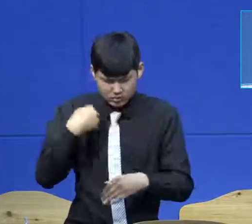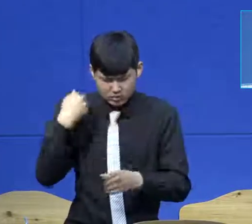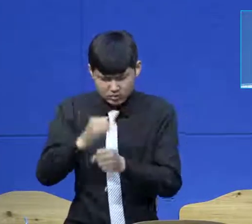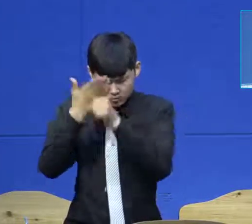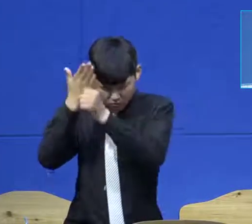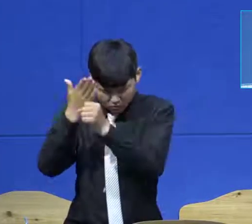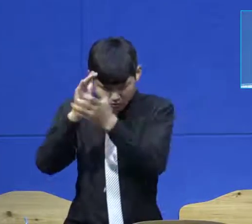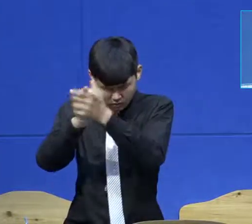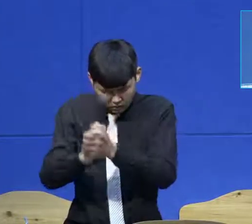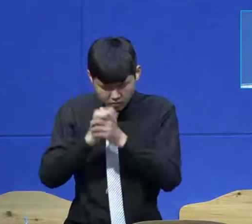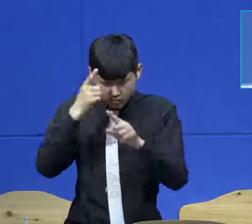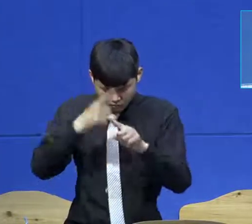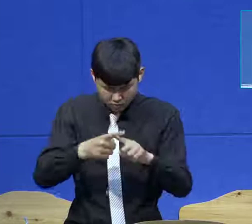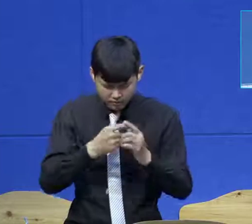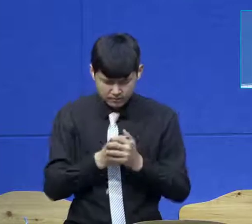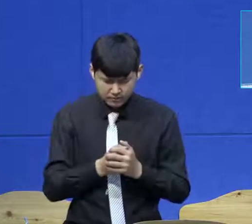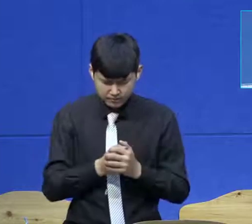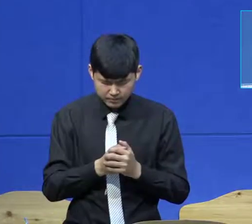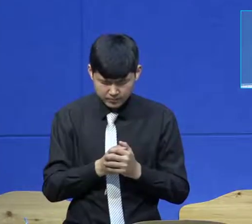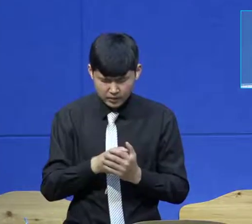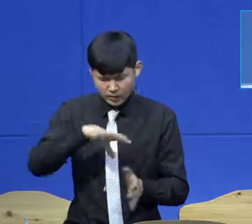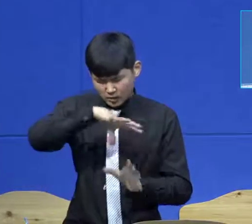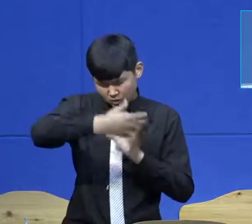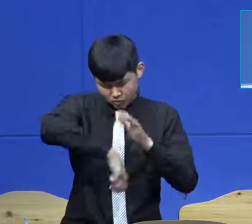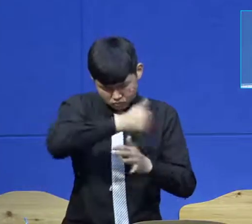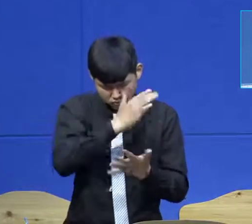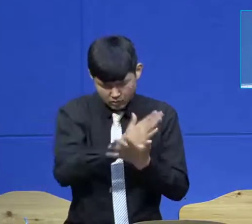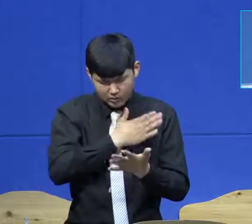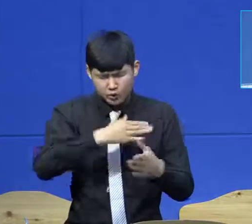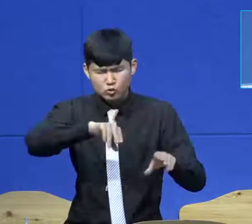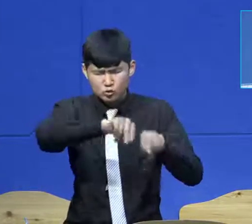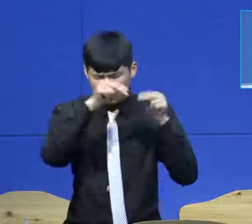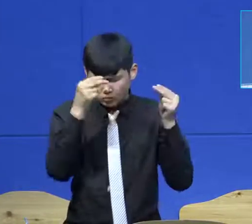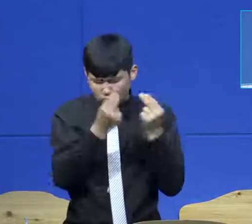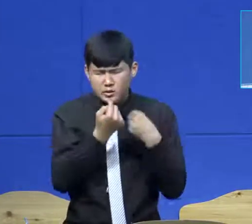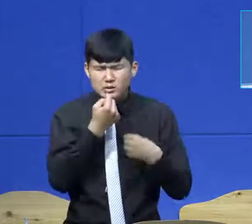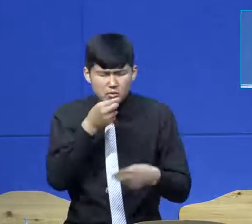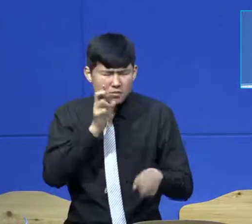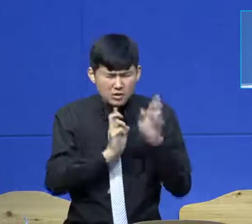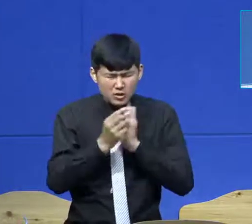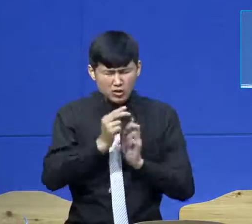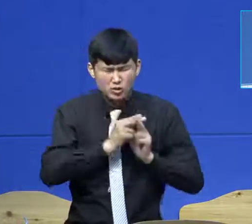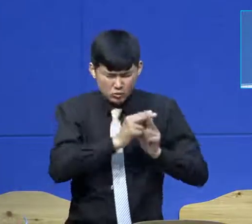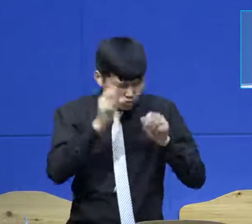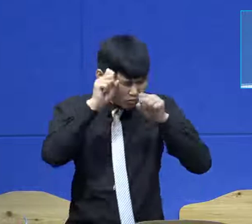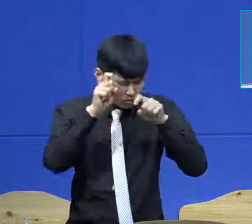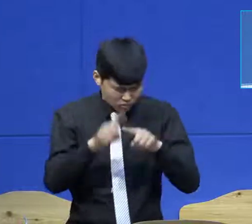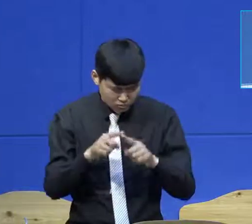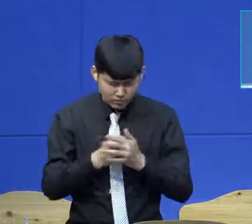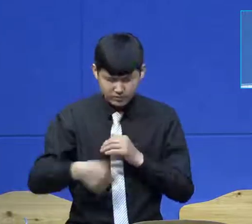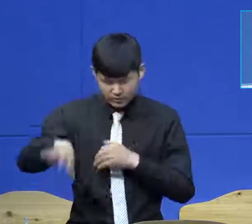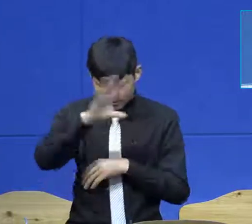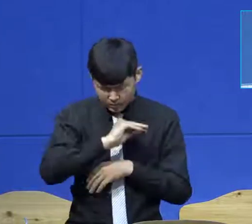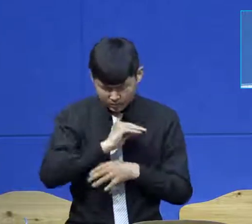даатхан найдаж мөн дэлхий дахинд байгаа манай чуулганууд хүнд чуулгануудад туслахын тулд